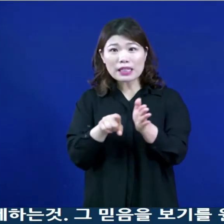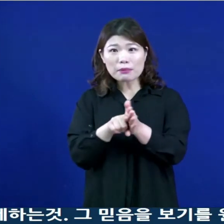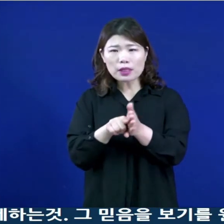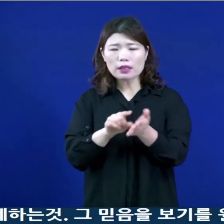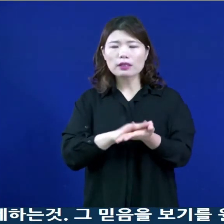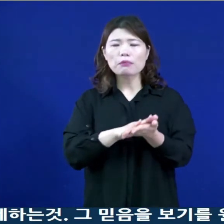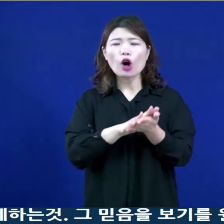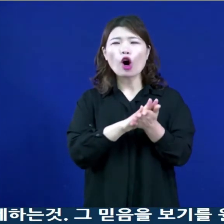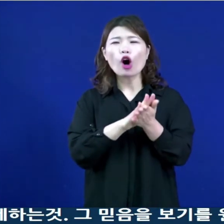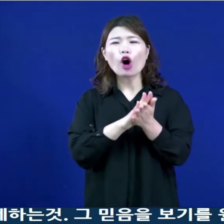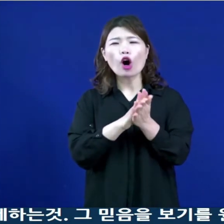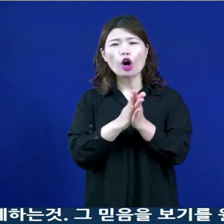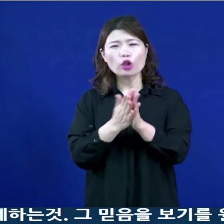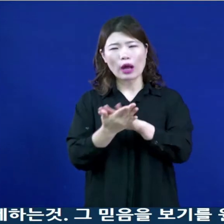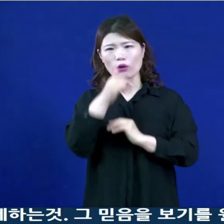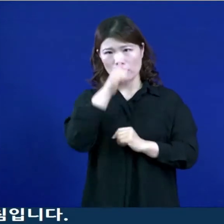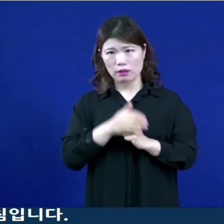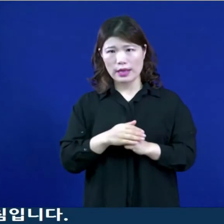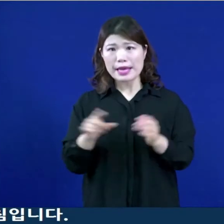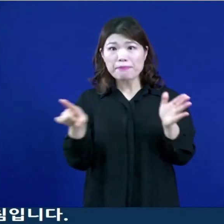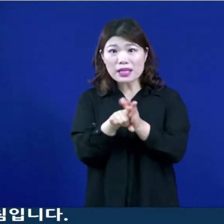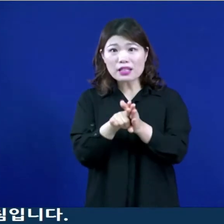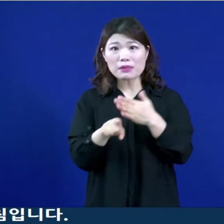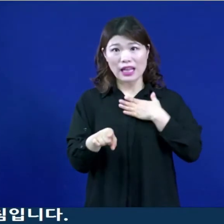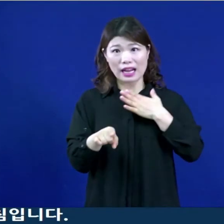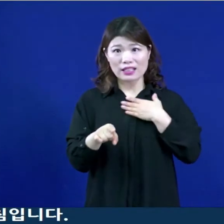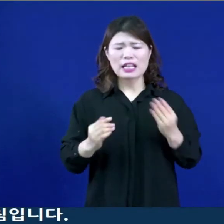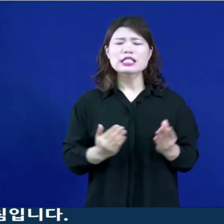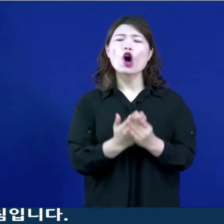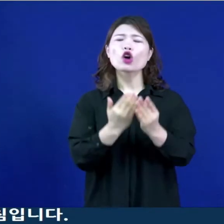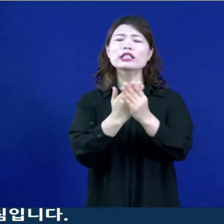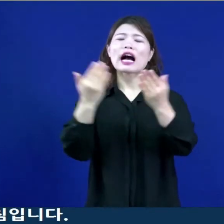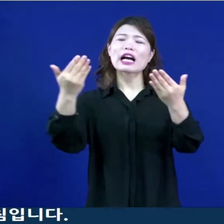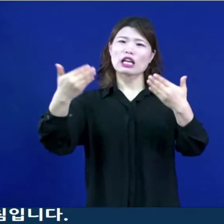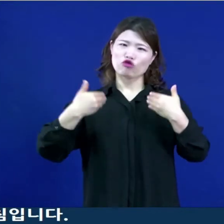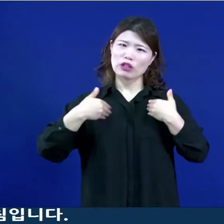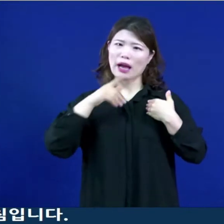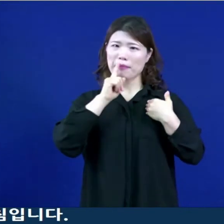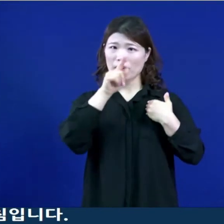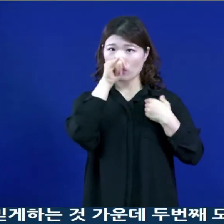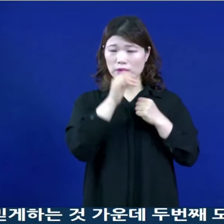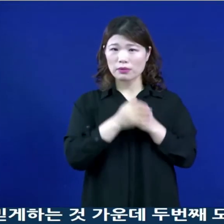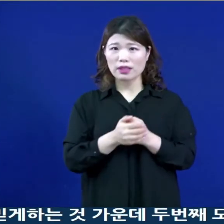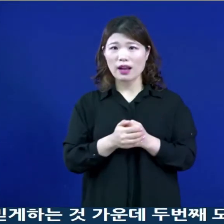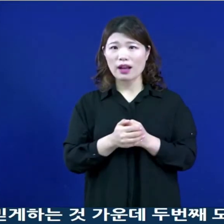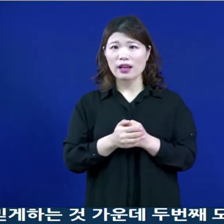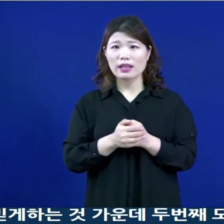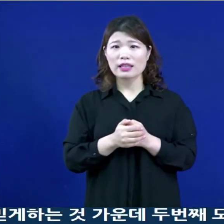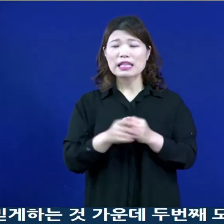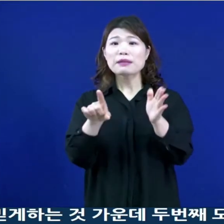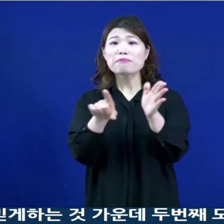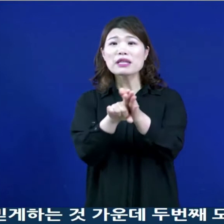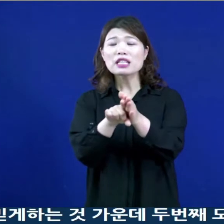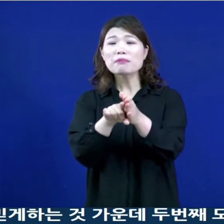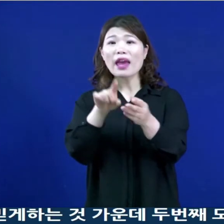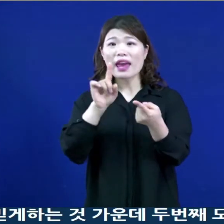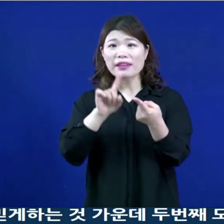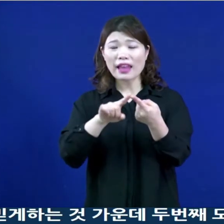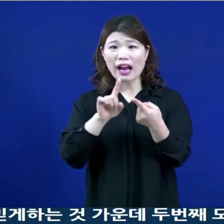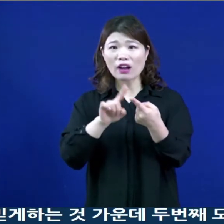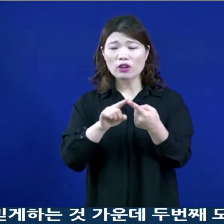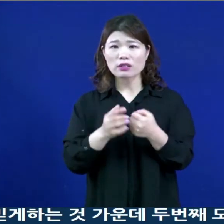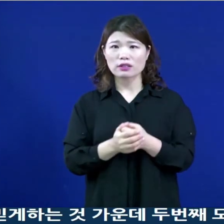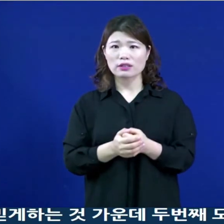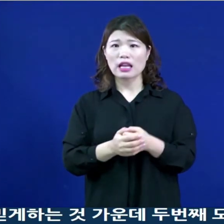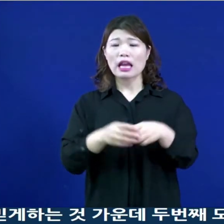변하고 있다는 것, 믿음이 나를 성장시키고 있다는 것을 보여주는 겁니다. 그러니까 첫 번째 믿음의 요소가 믿지 않은 사람들을